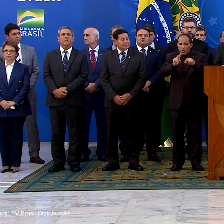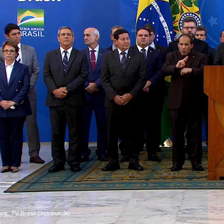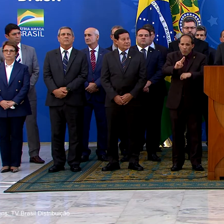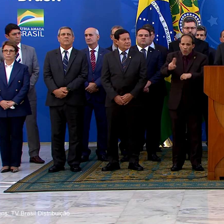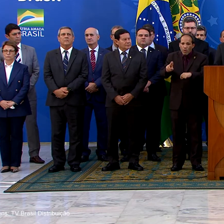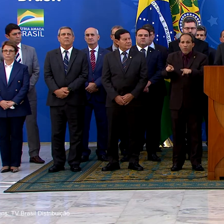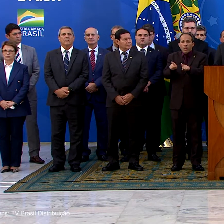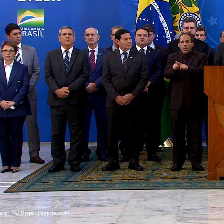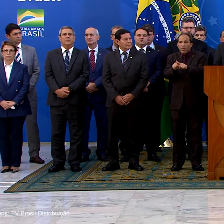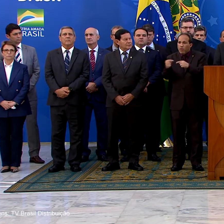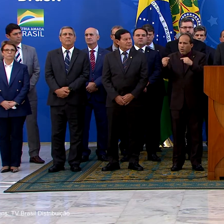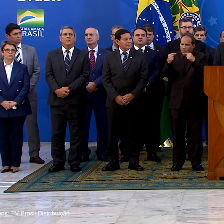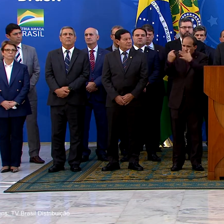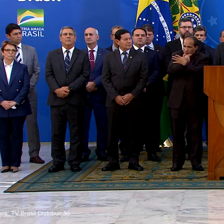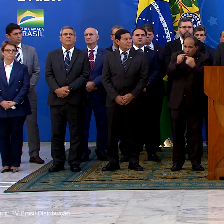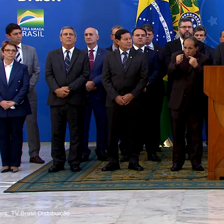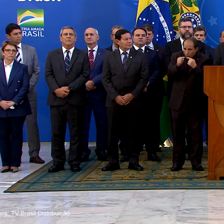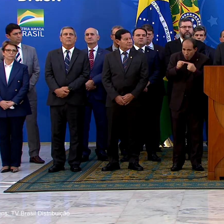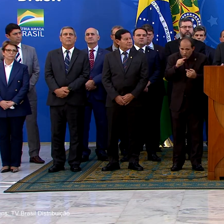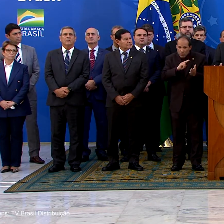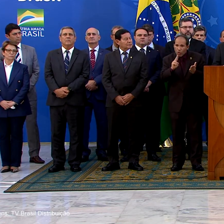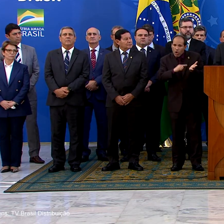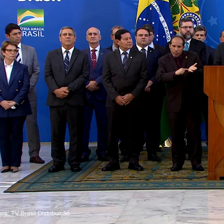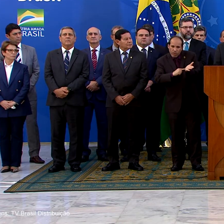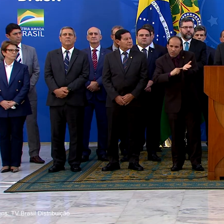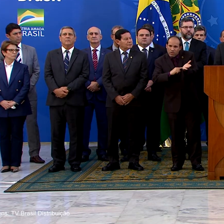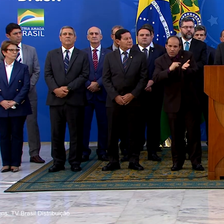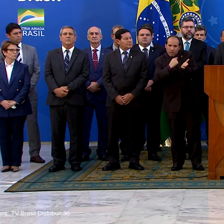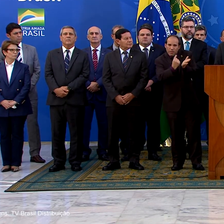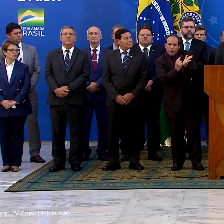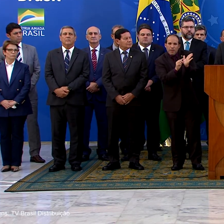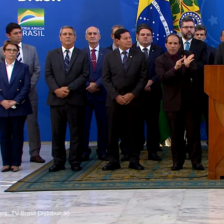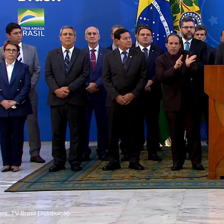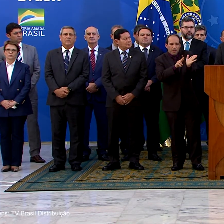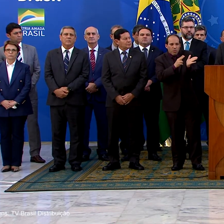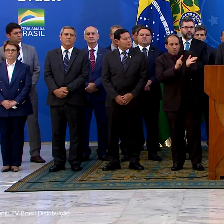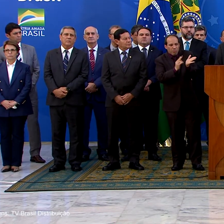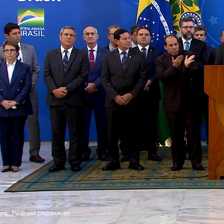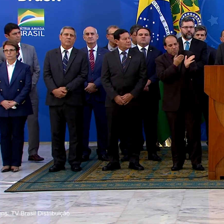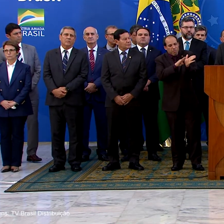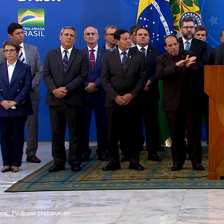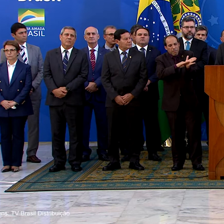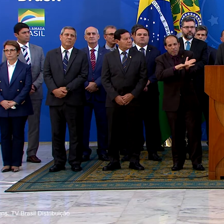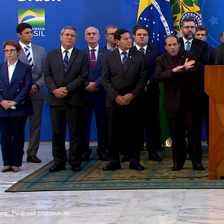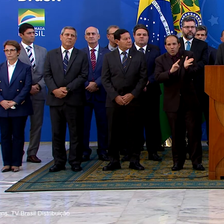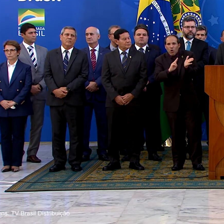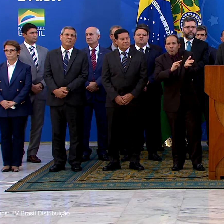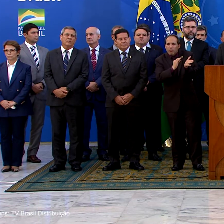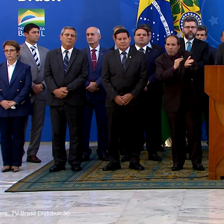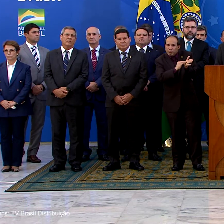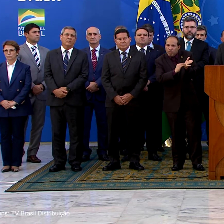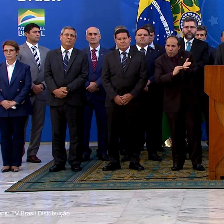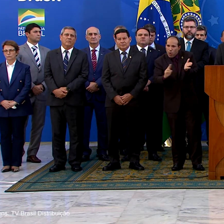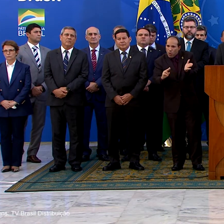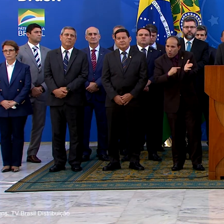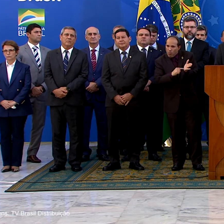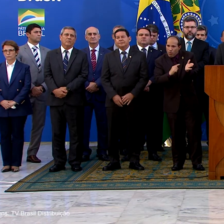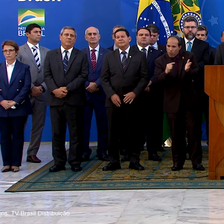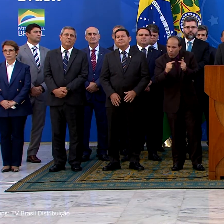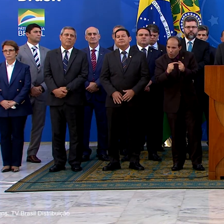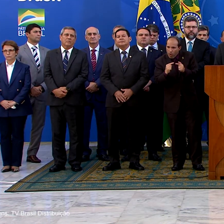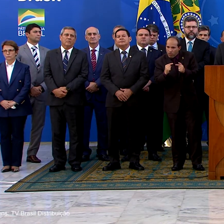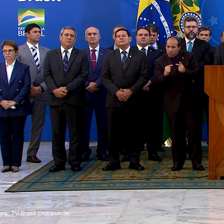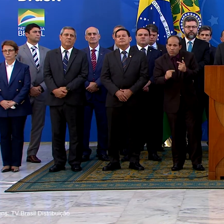os ou concorda com algum texto ou não e daí tomar uma providência e eu sempre fui do